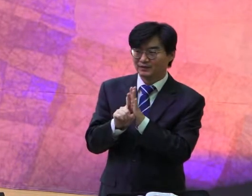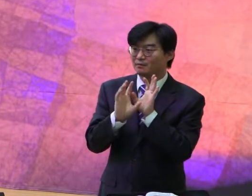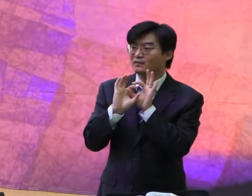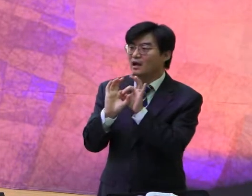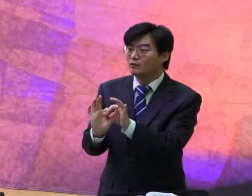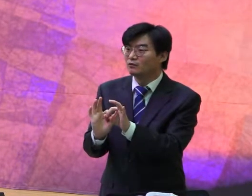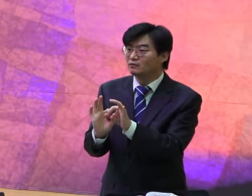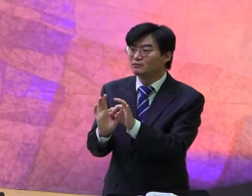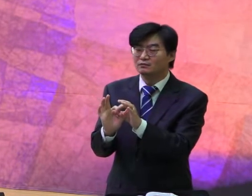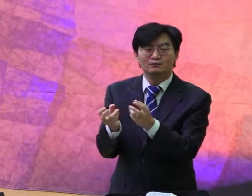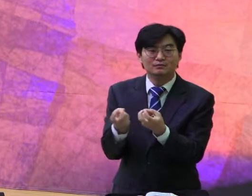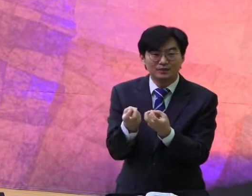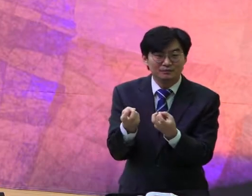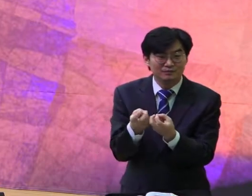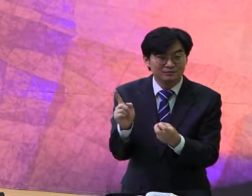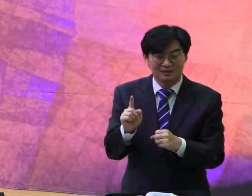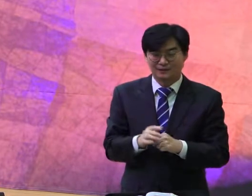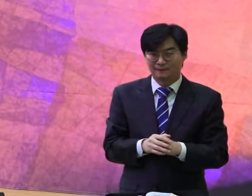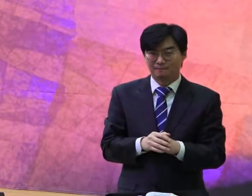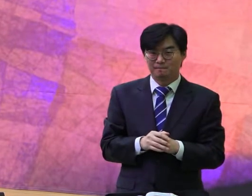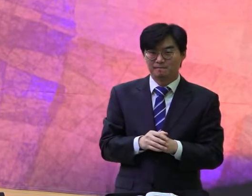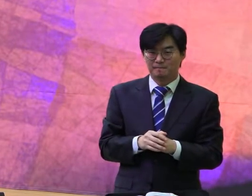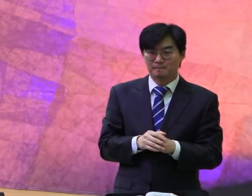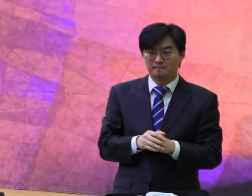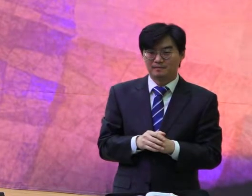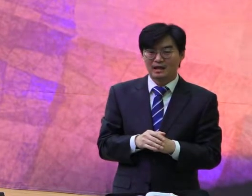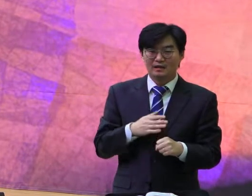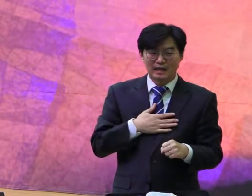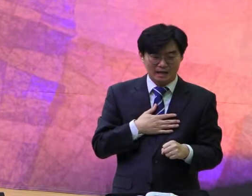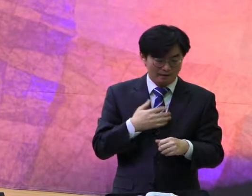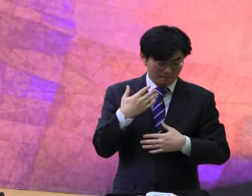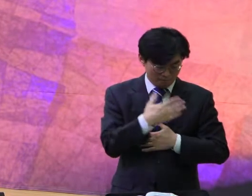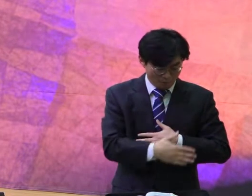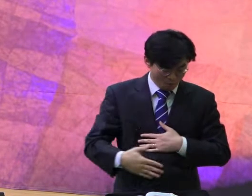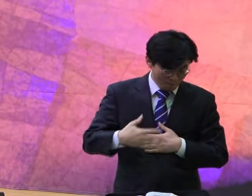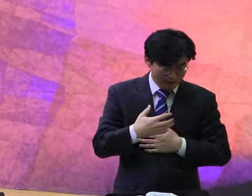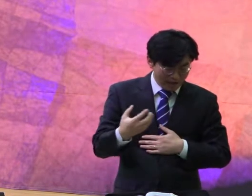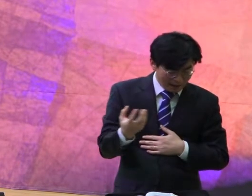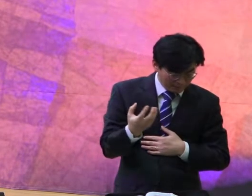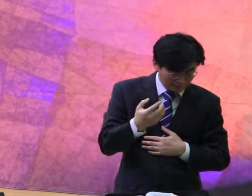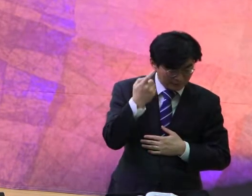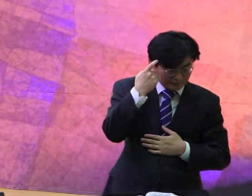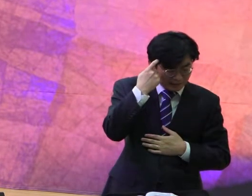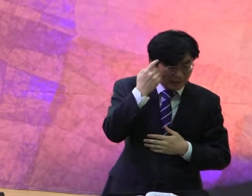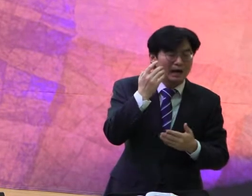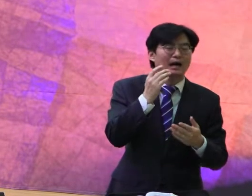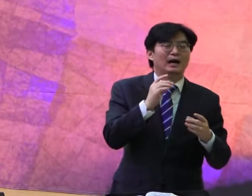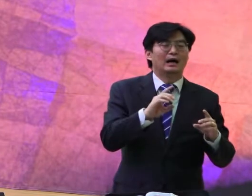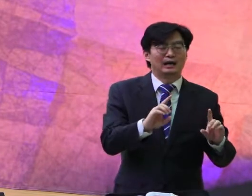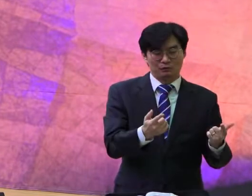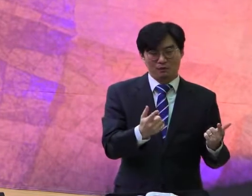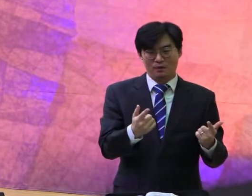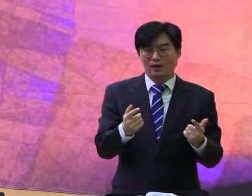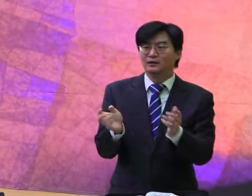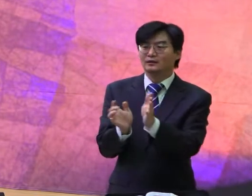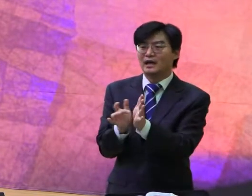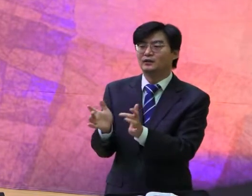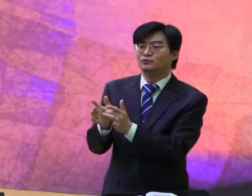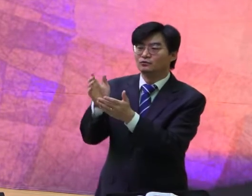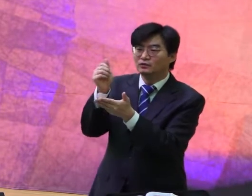그들의 그 고통을 외면하지 않고 그들 가운데 계신 예수님이었습니다. 그들은 그들 가운데 계신